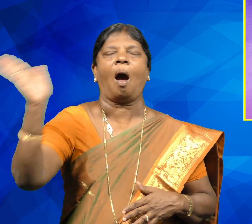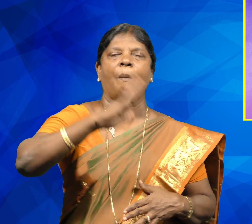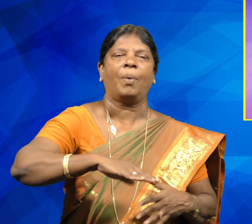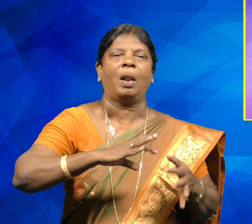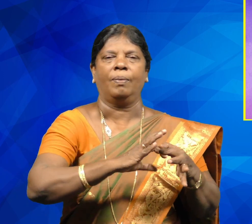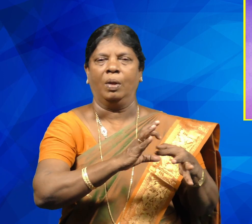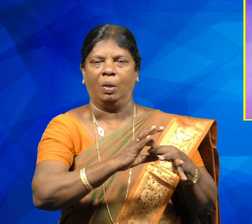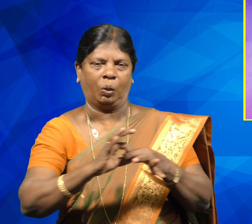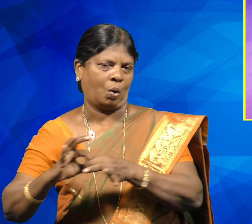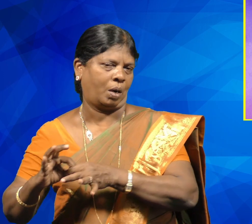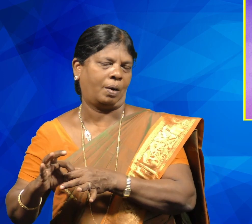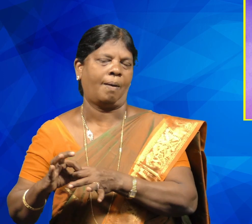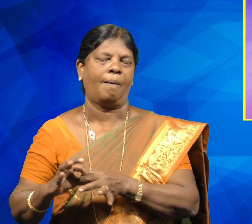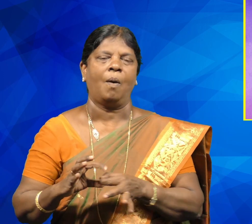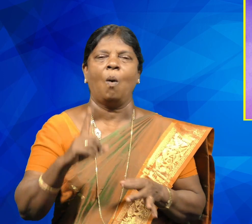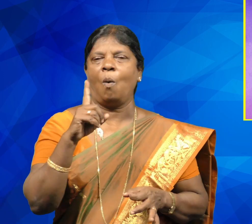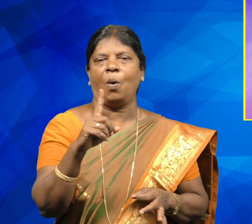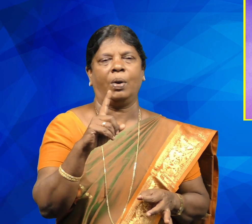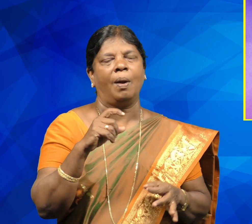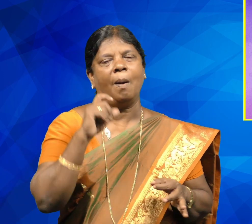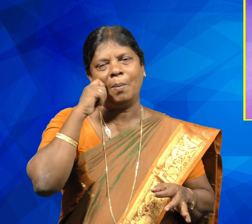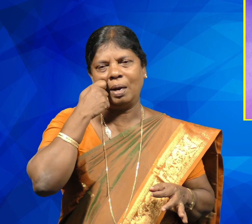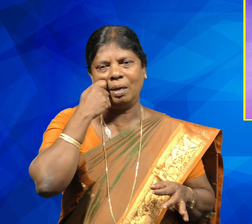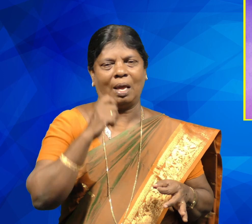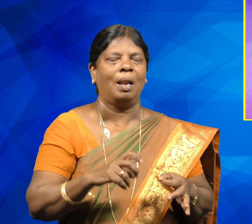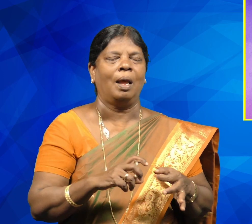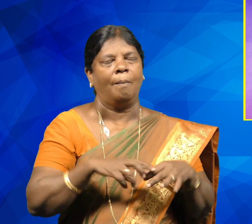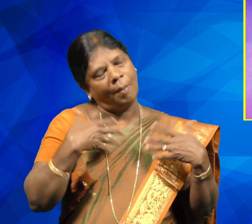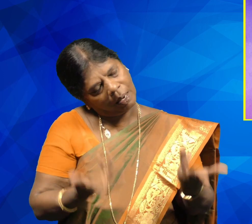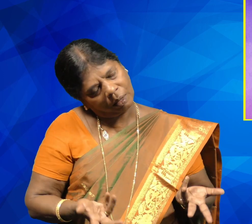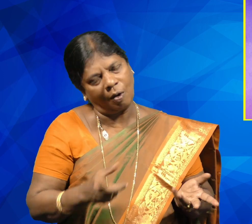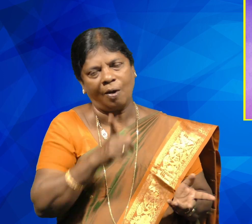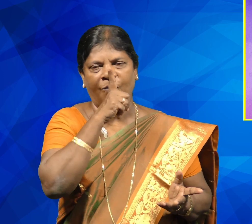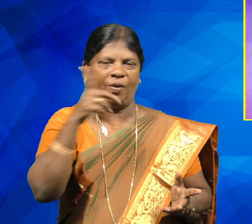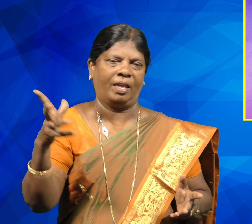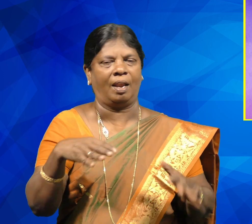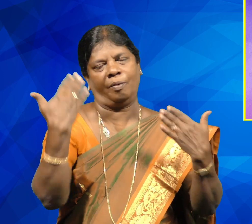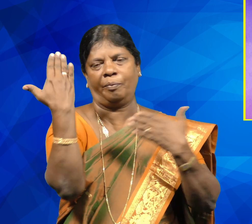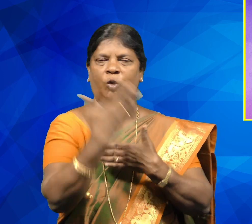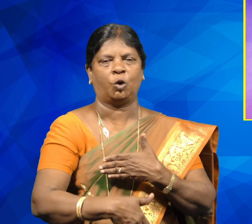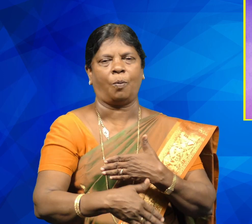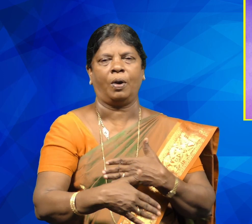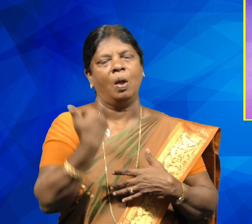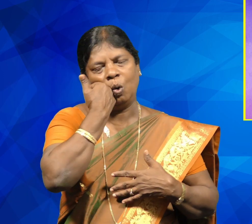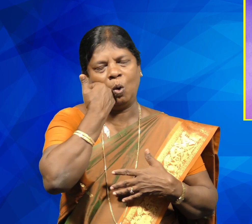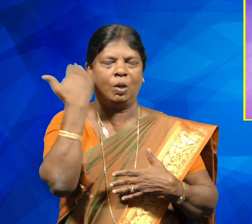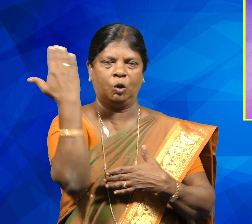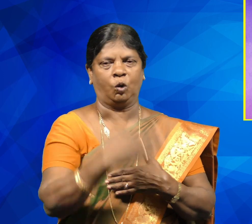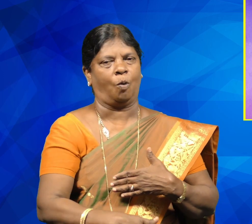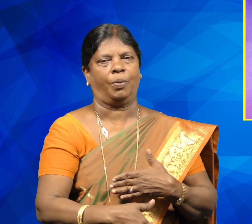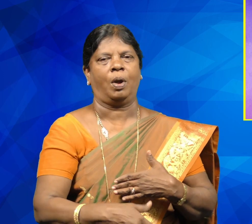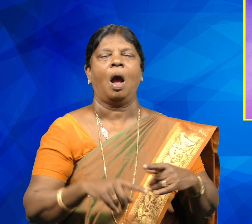மரணத்திற்கு அப்பாலும் அது தொடர்கிறது. மரித்ததோடு ஒருவேளை வேதனை தீர்ந்து விடலாம், மரித்ததோடு